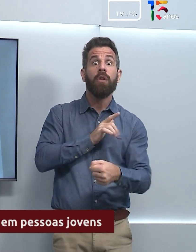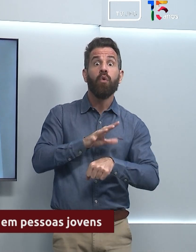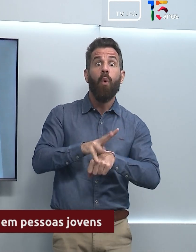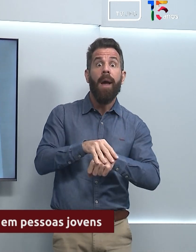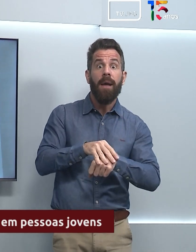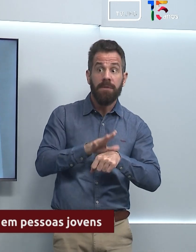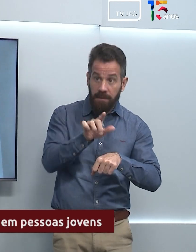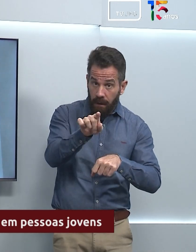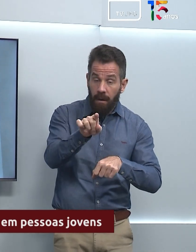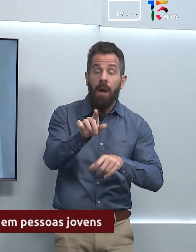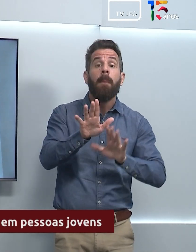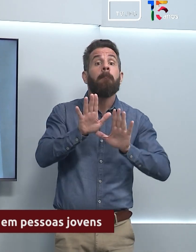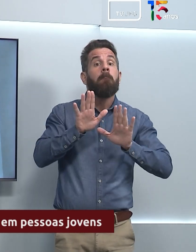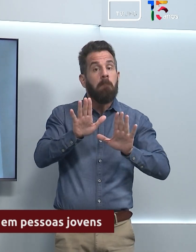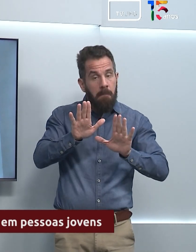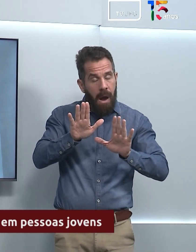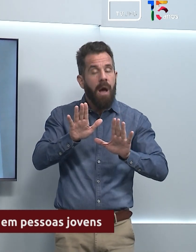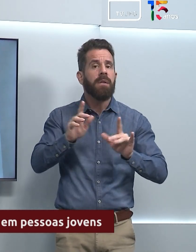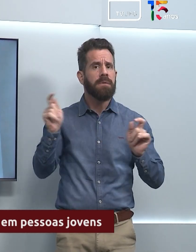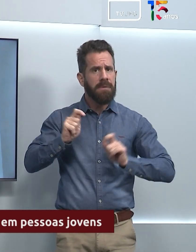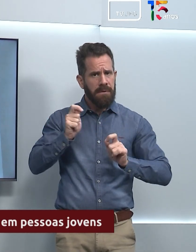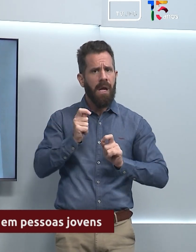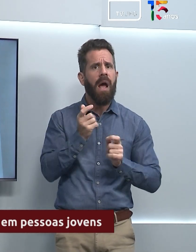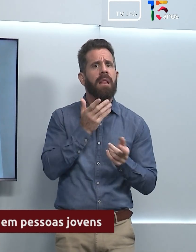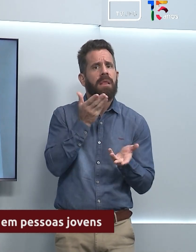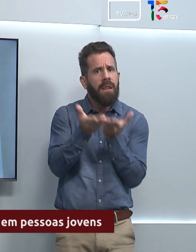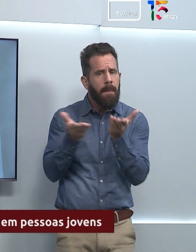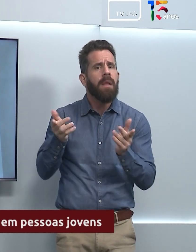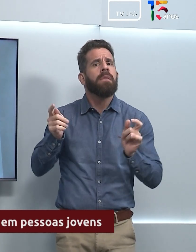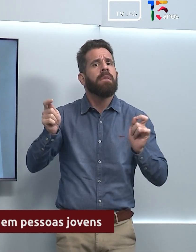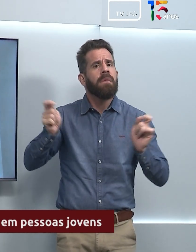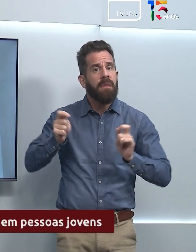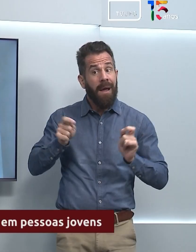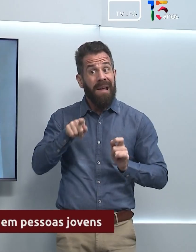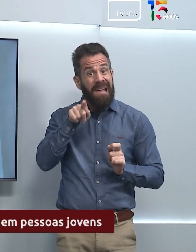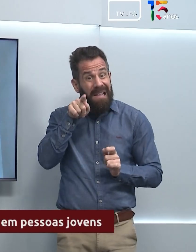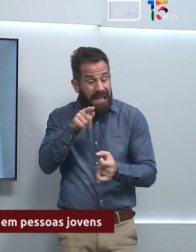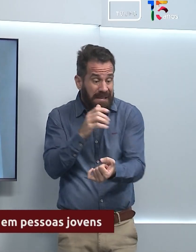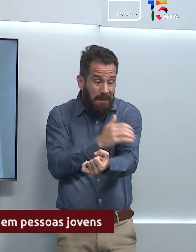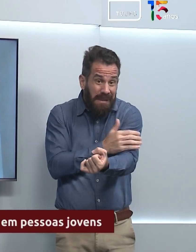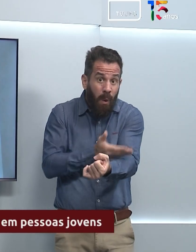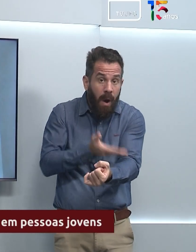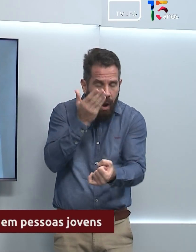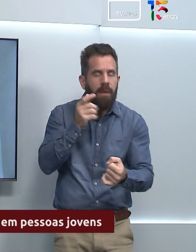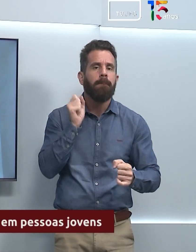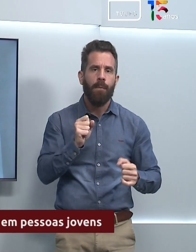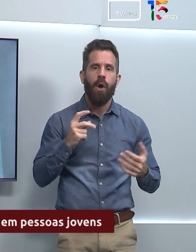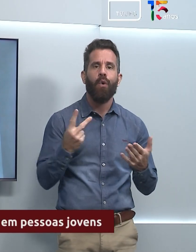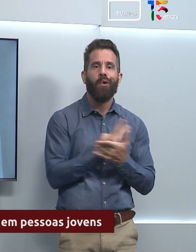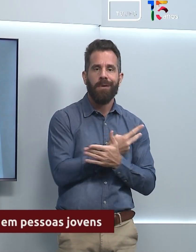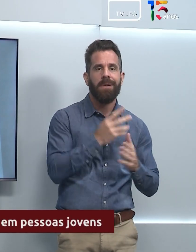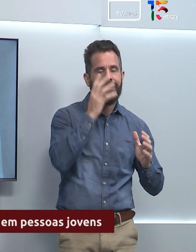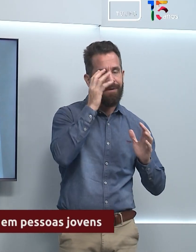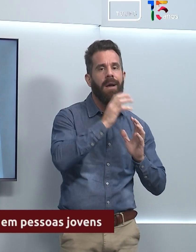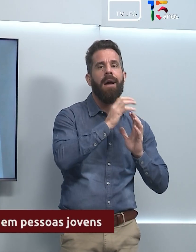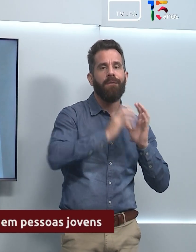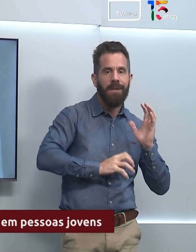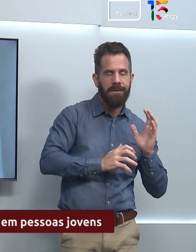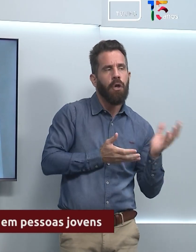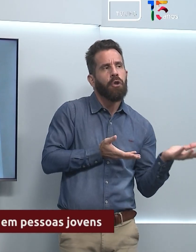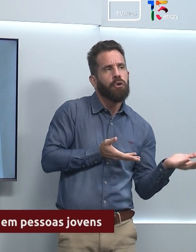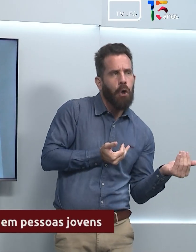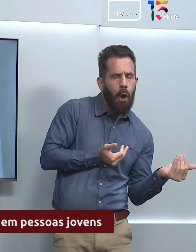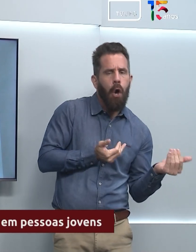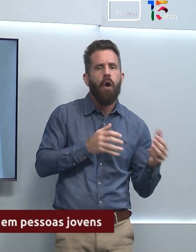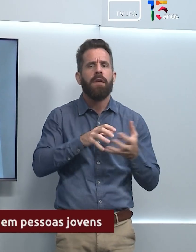doença perfeitamente tratável e é o principal fator de risco para um AVC, tanto em jovens como em idosos.